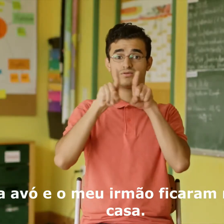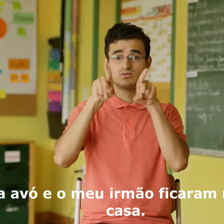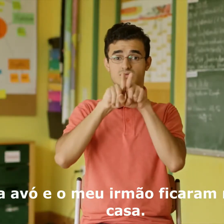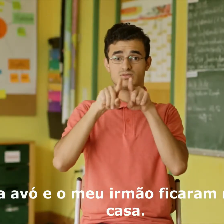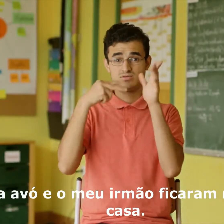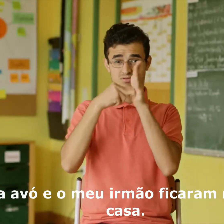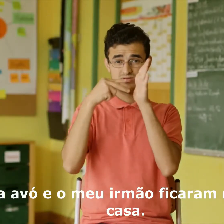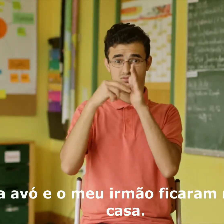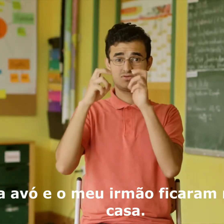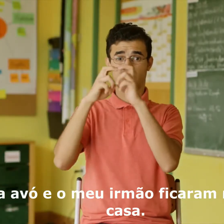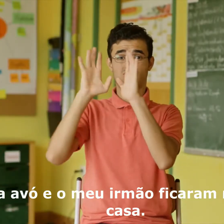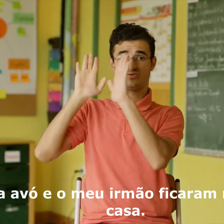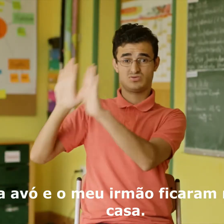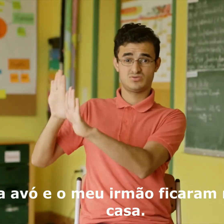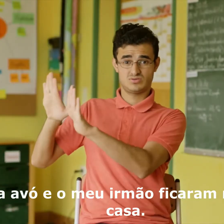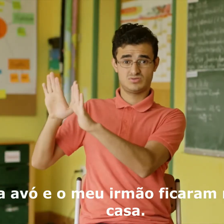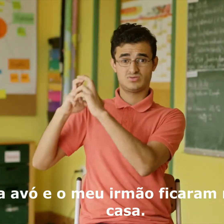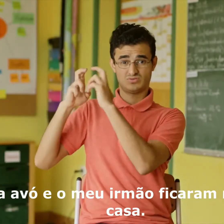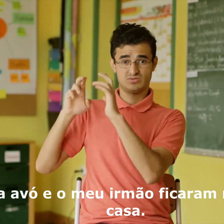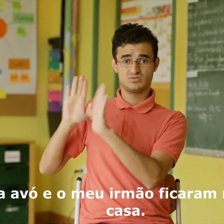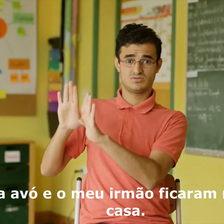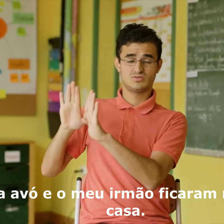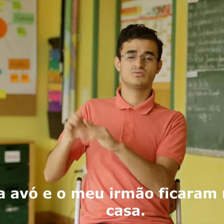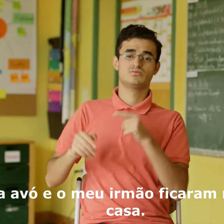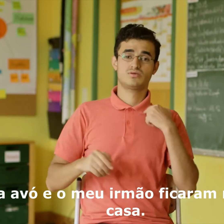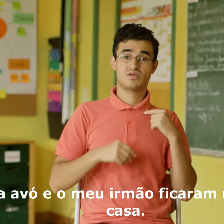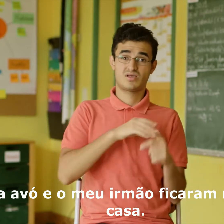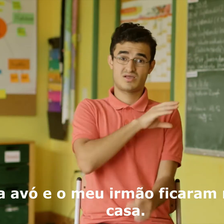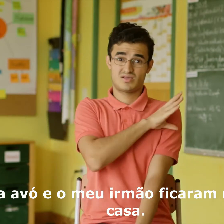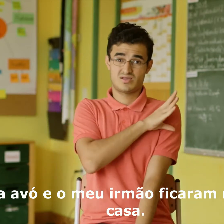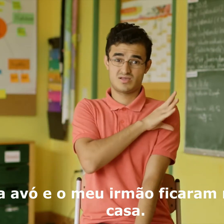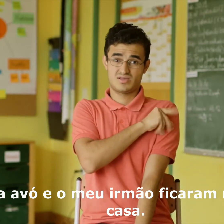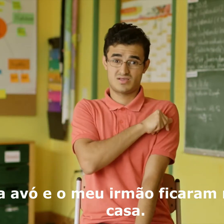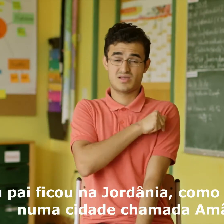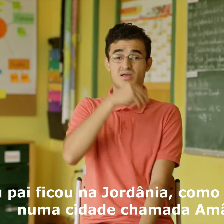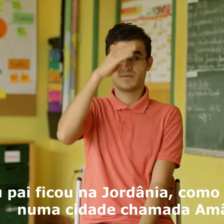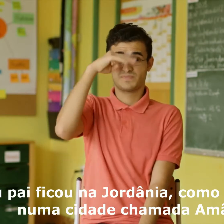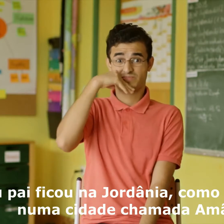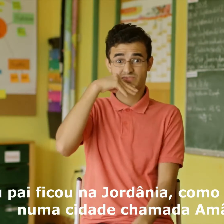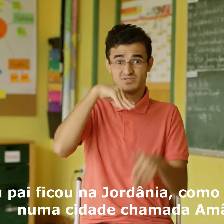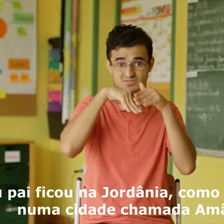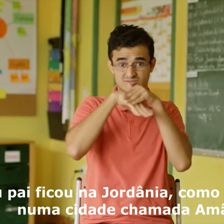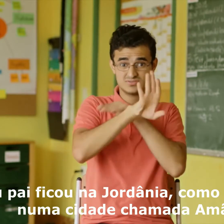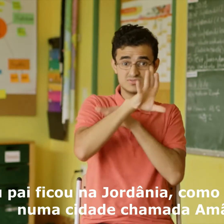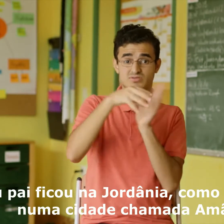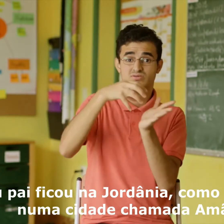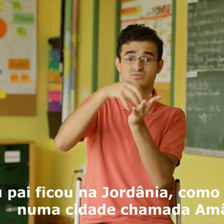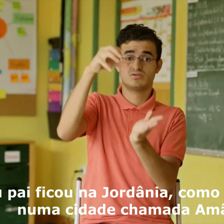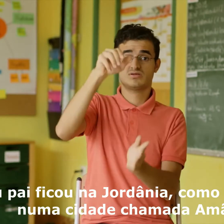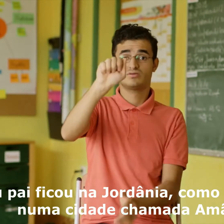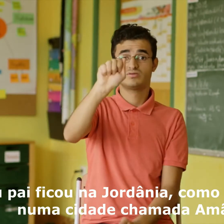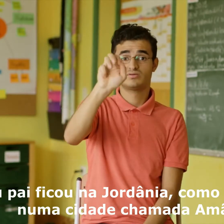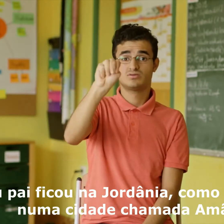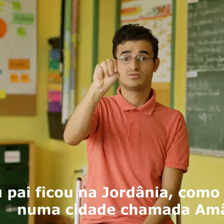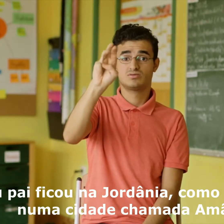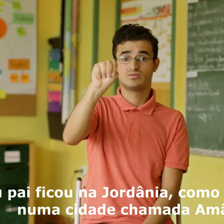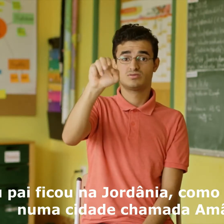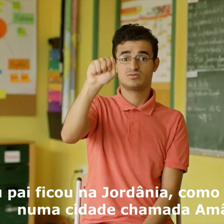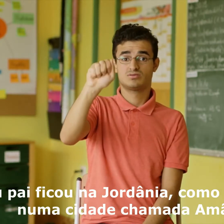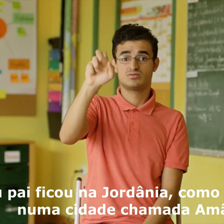A minha avó e o meu irmão ficaram na Síria, em casa. O meu pai ficou na Jordânia, como